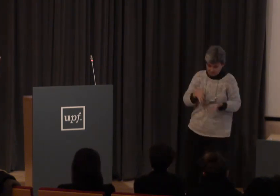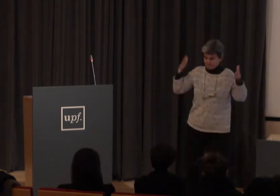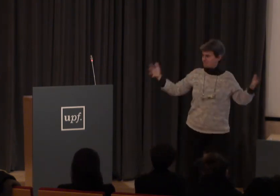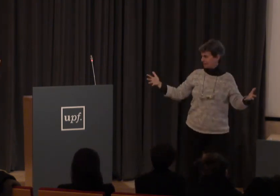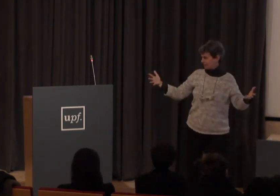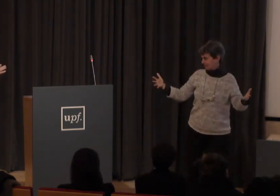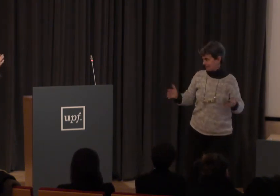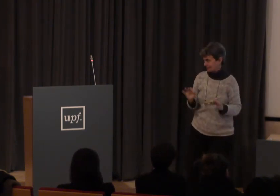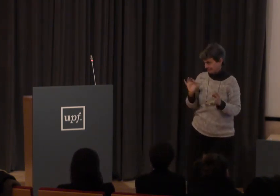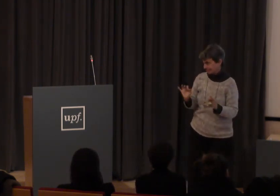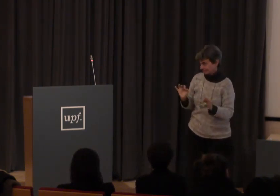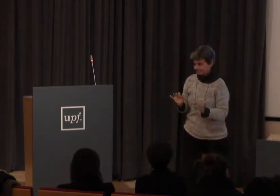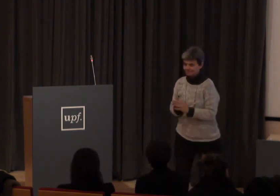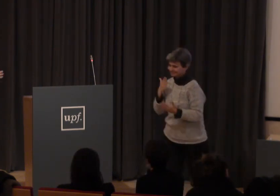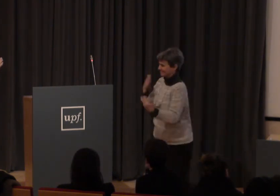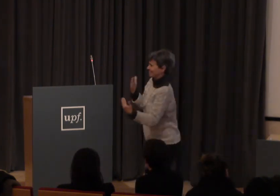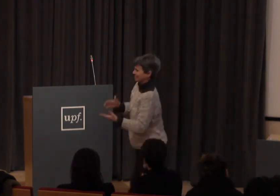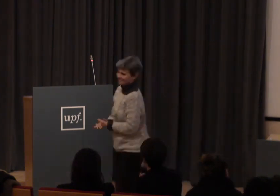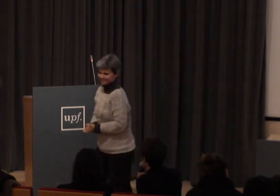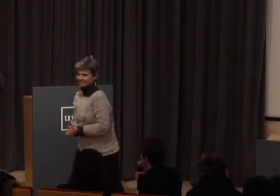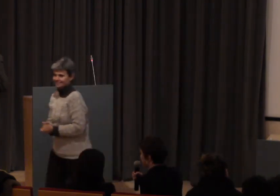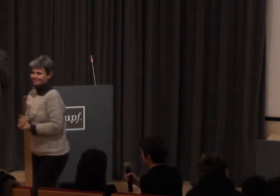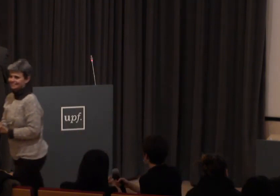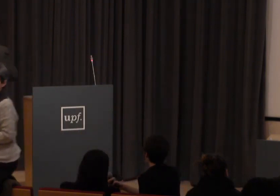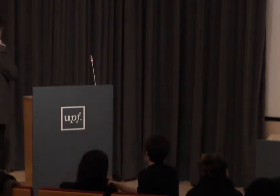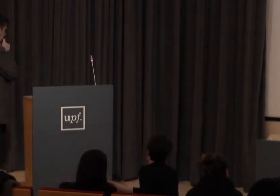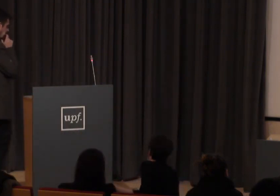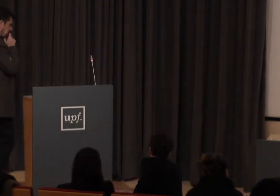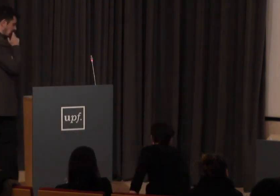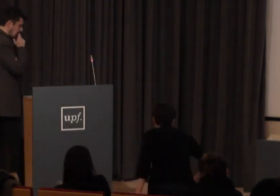ningún periodo pero el profesorado sordo oyente a lo mejor sí